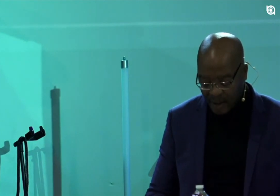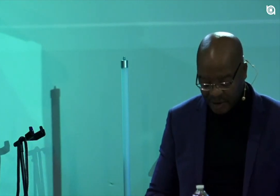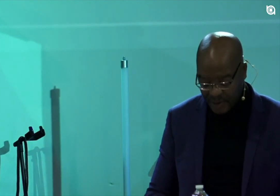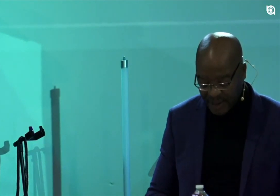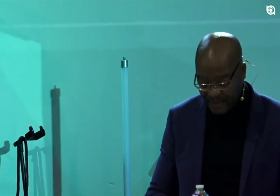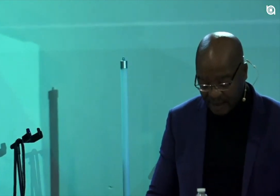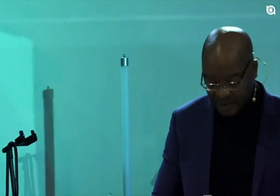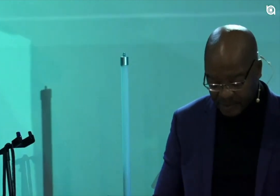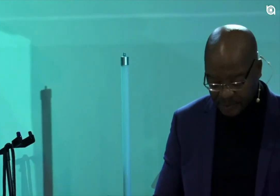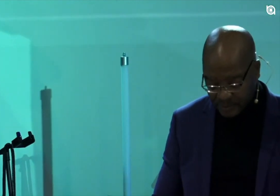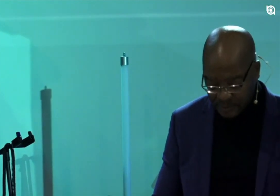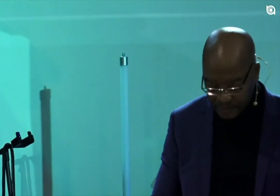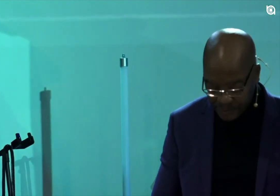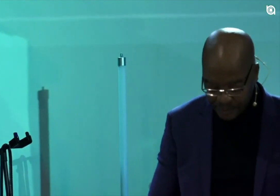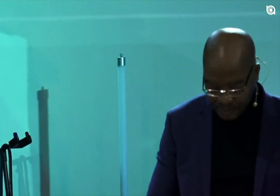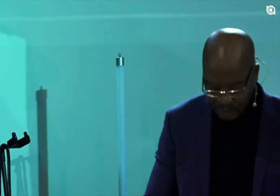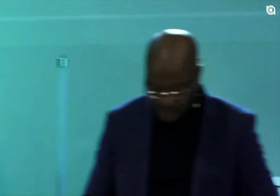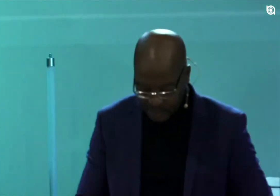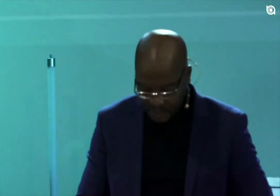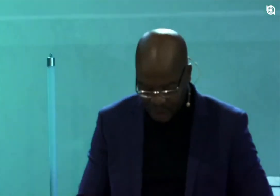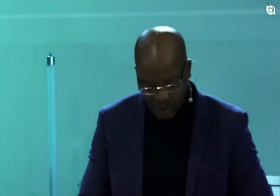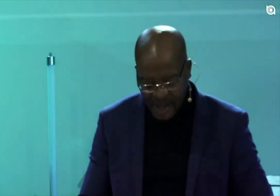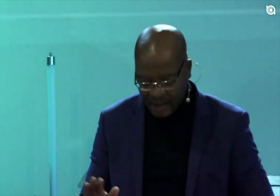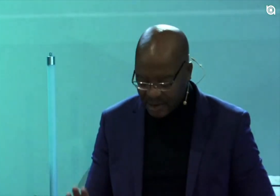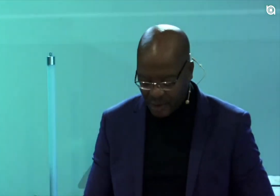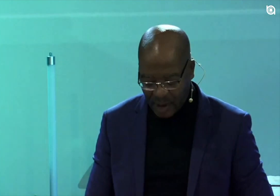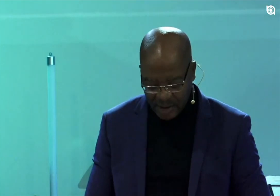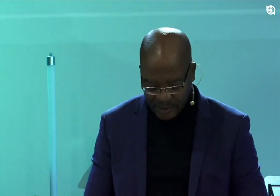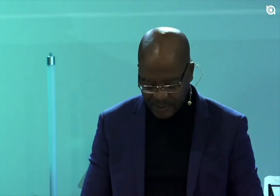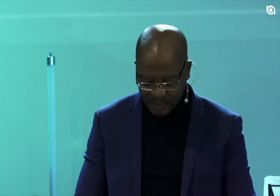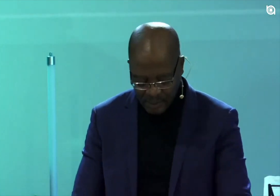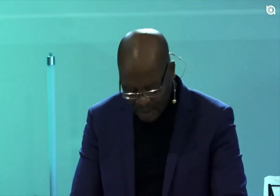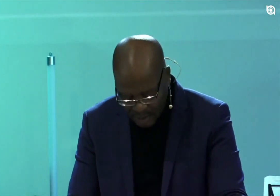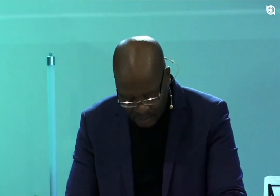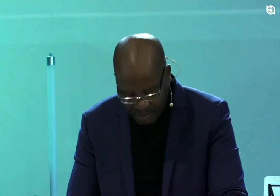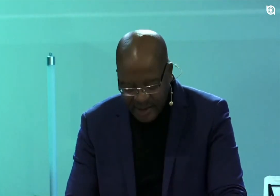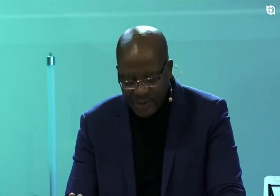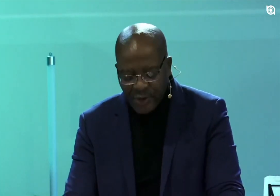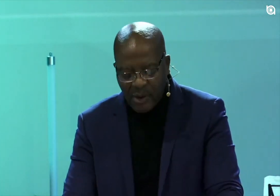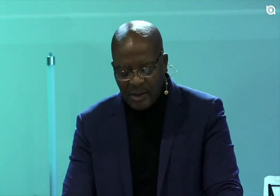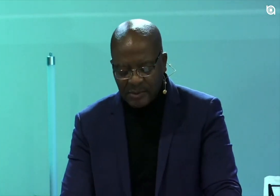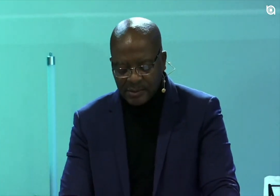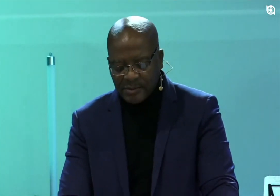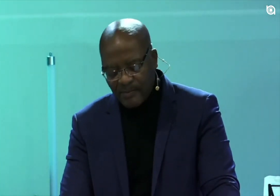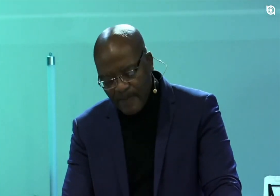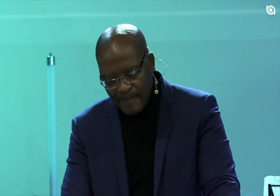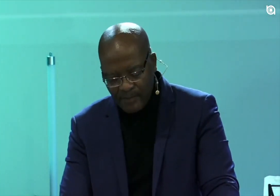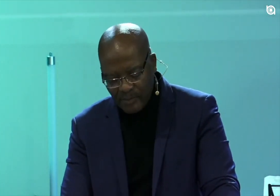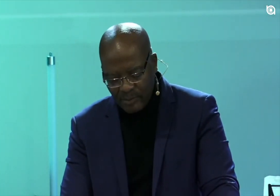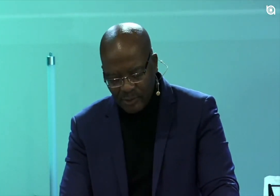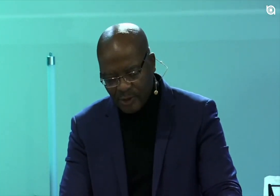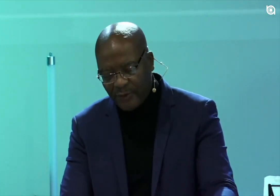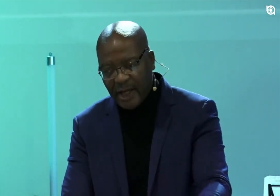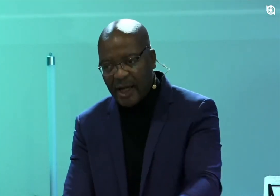Si tu crois, Jésus a dit à Marthe. If you believe, as Jesus said to Martha. Oh Marthe, si tu crois. If you believe. Marthe, si tu crois. Martha, if you